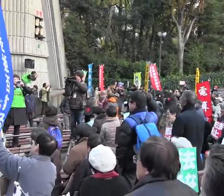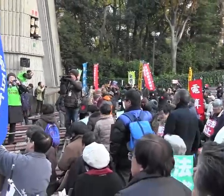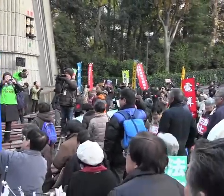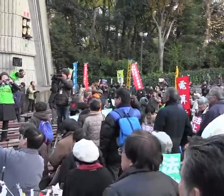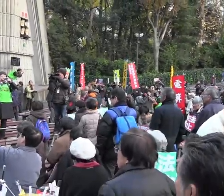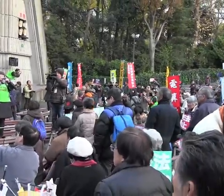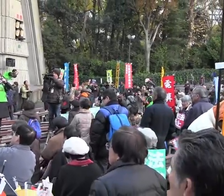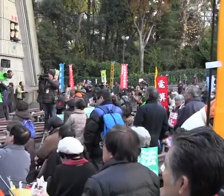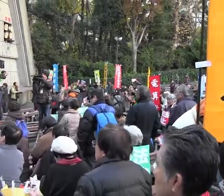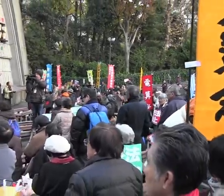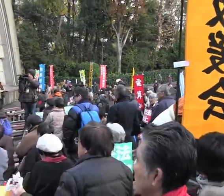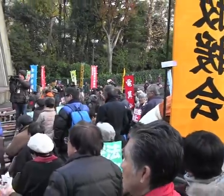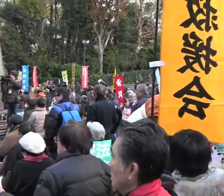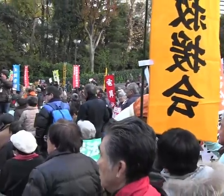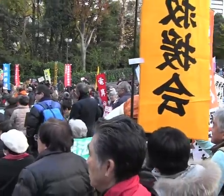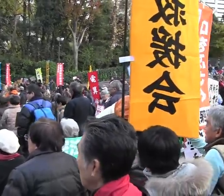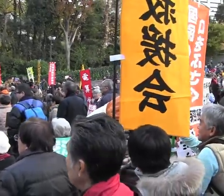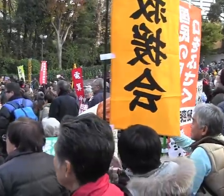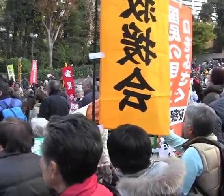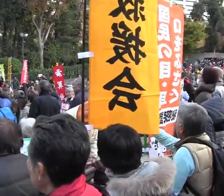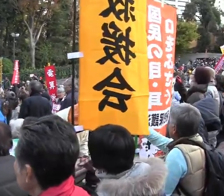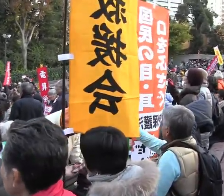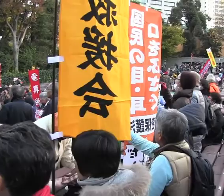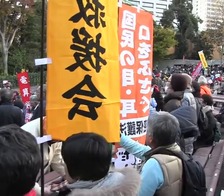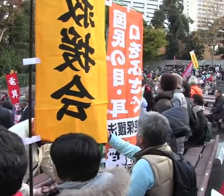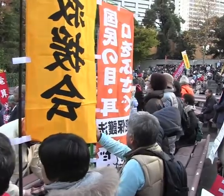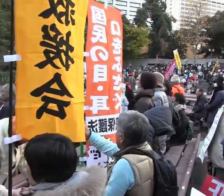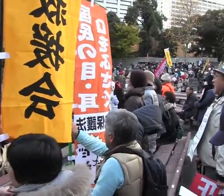解釈会見絶対反対。